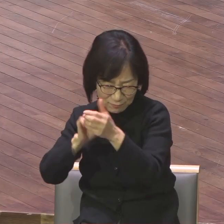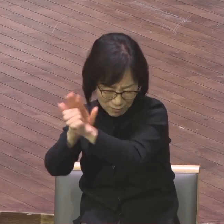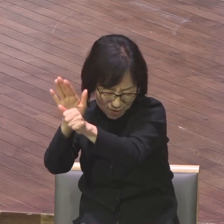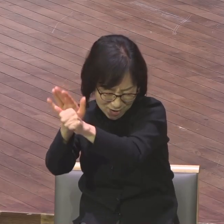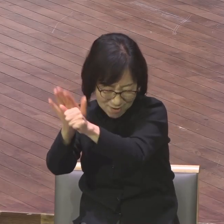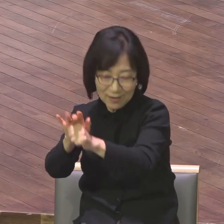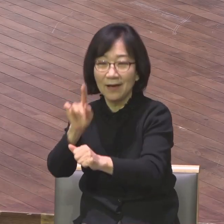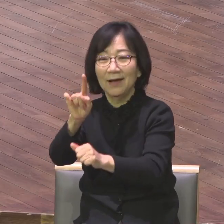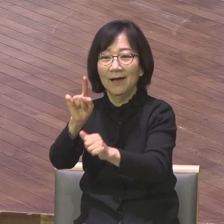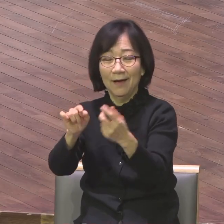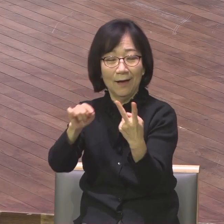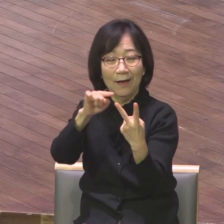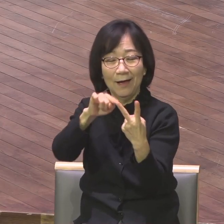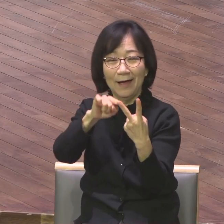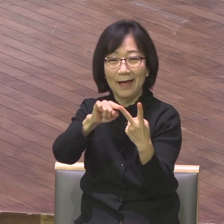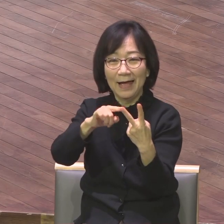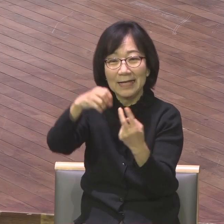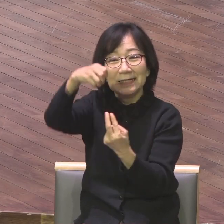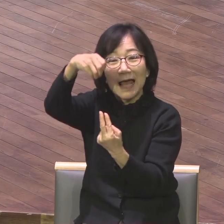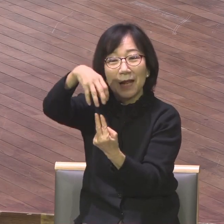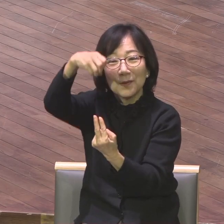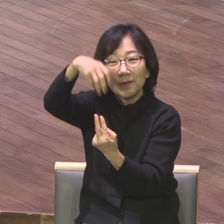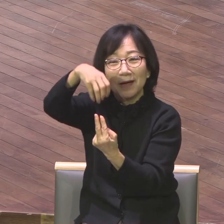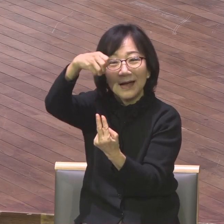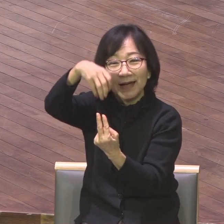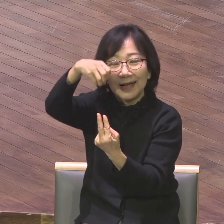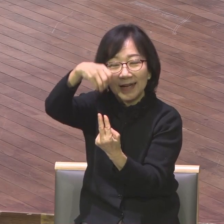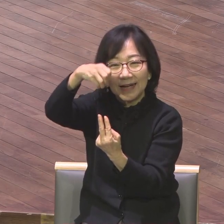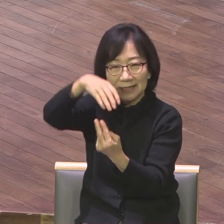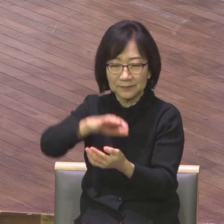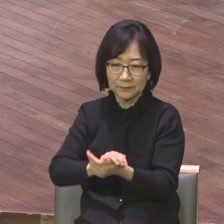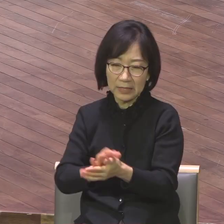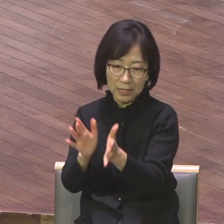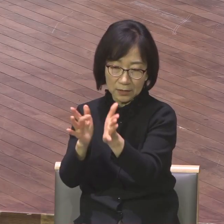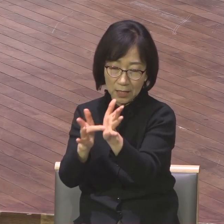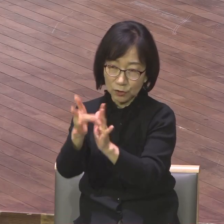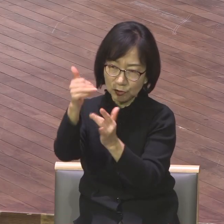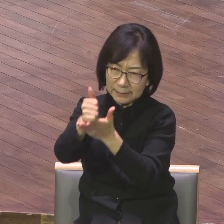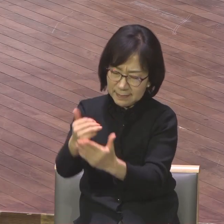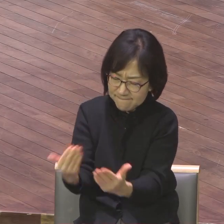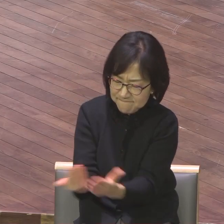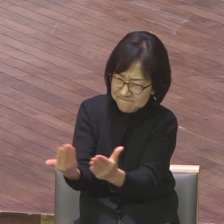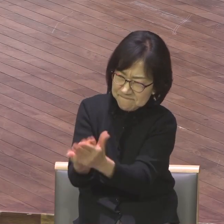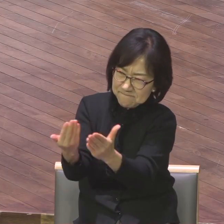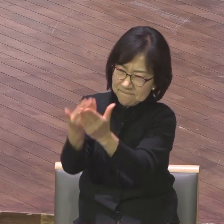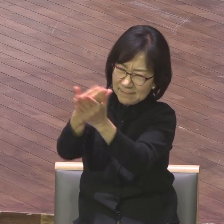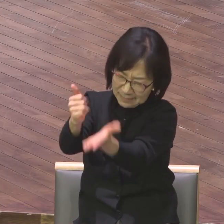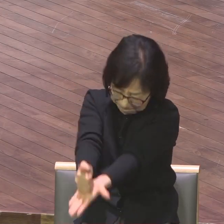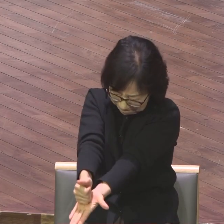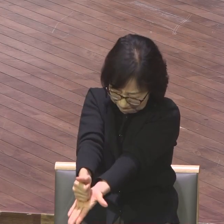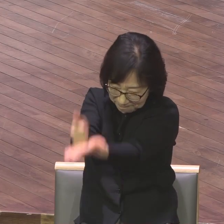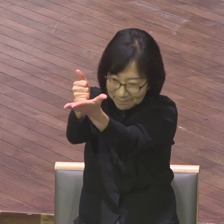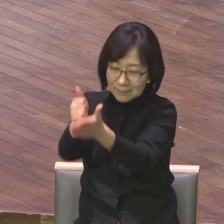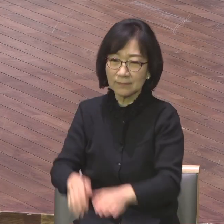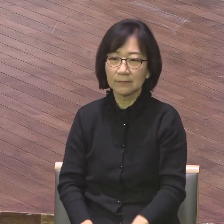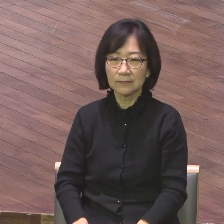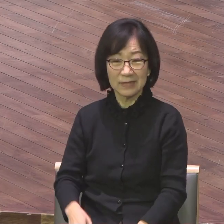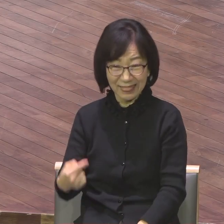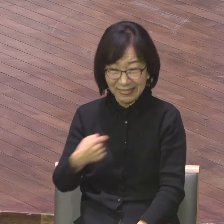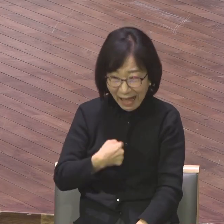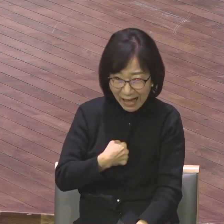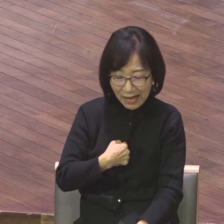오늘 이 본문에 통해서 이렇게 고백하지요. 그는 흥하여야겠고 나는 쇠하여야